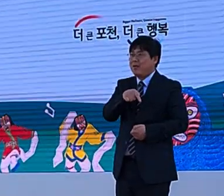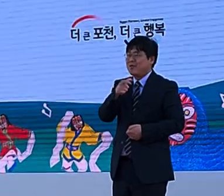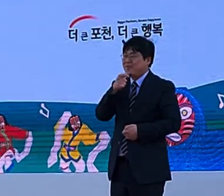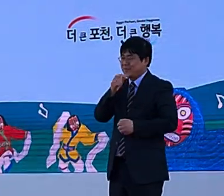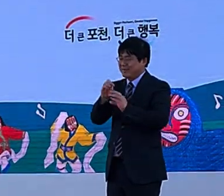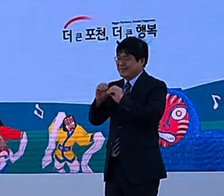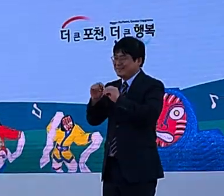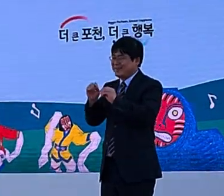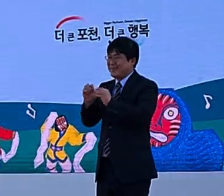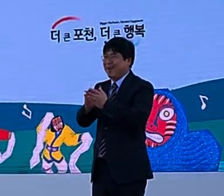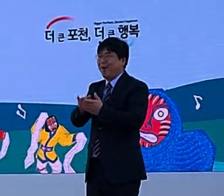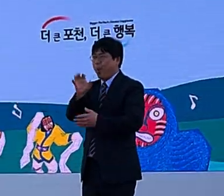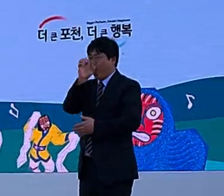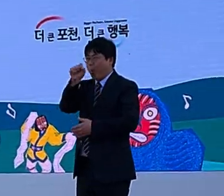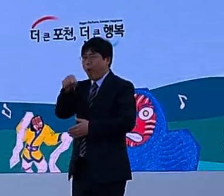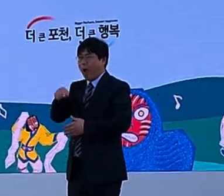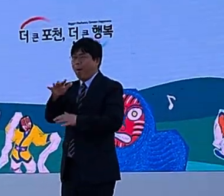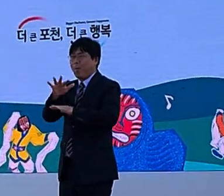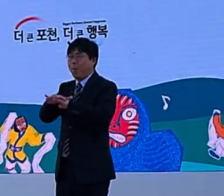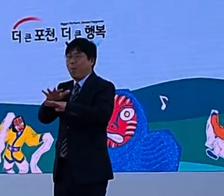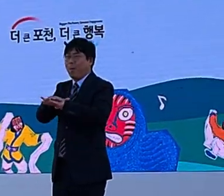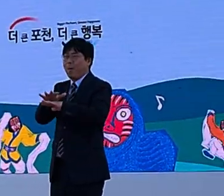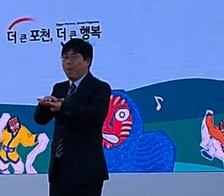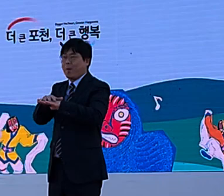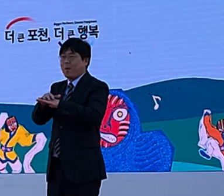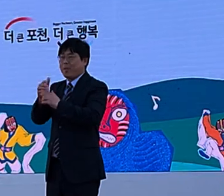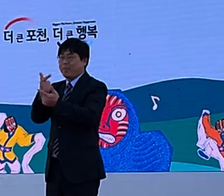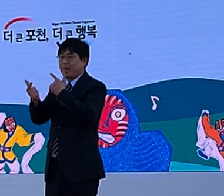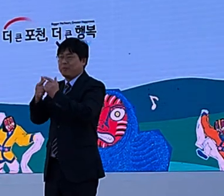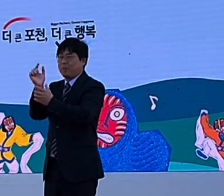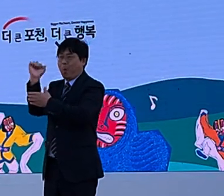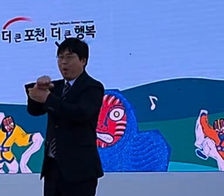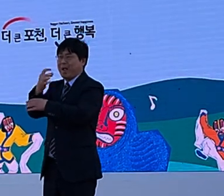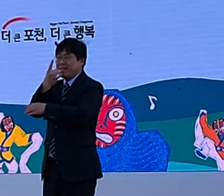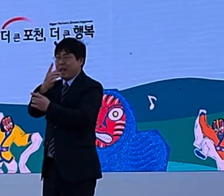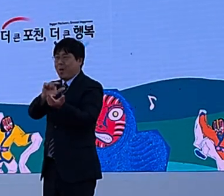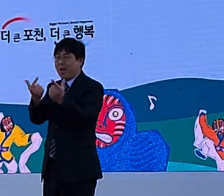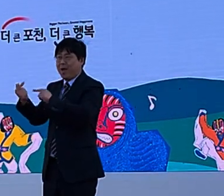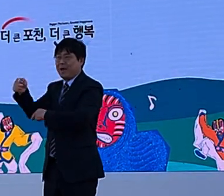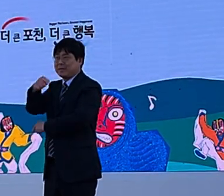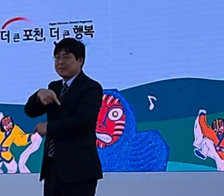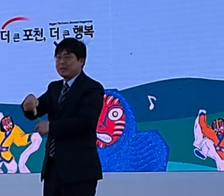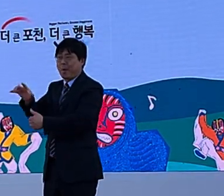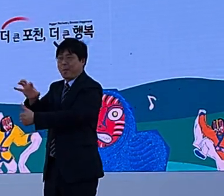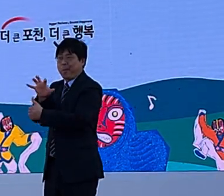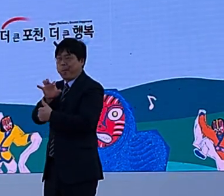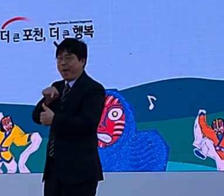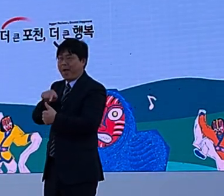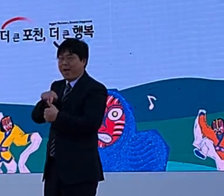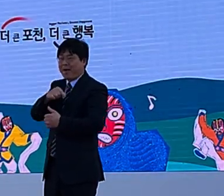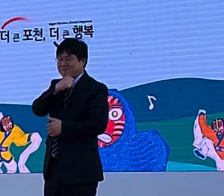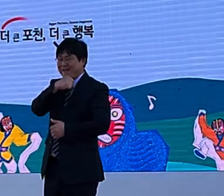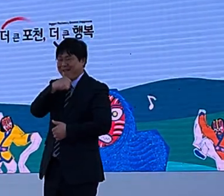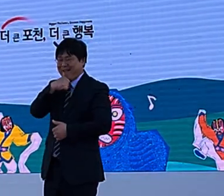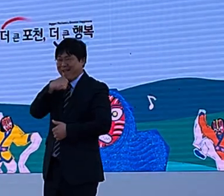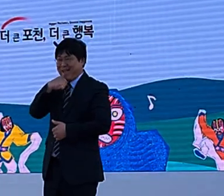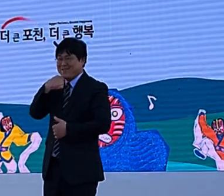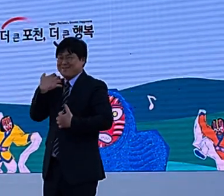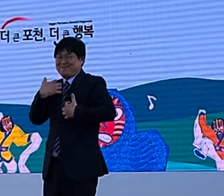흙이 좋은 포천에서 생산되는 농축산물을 활용한 포천에 맛과 흥이 살아있는